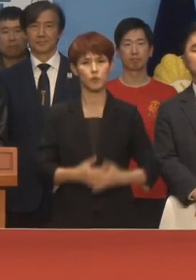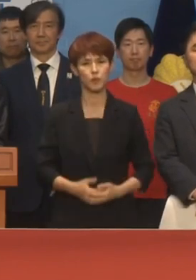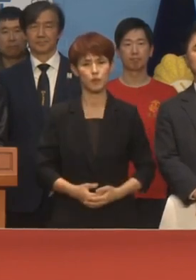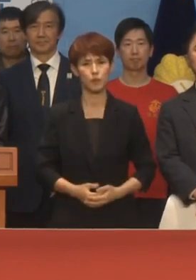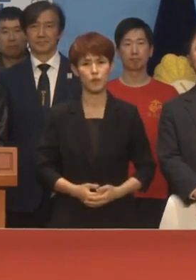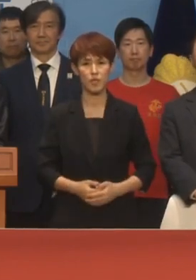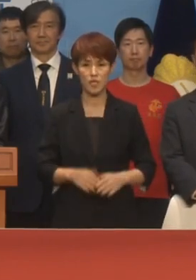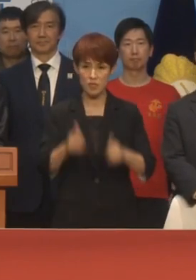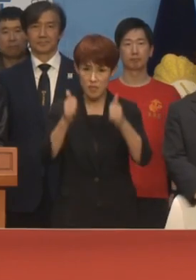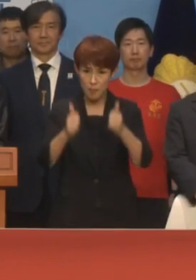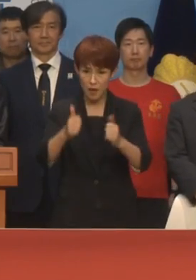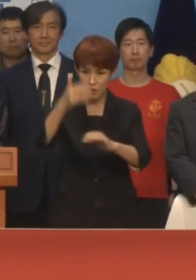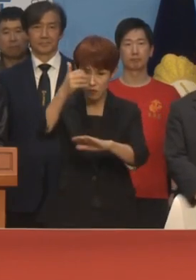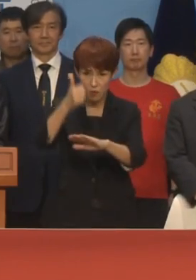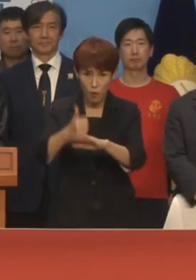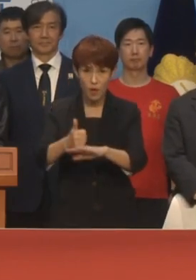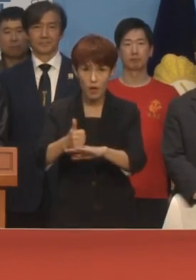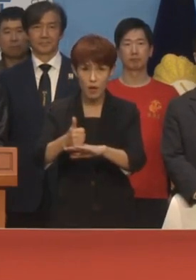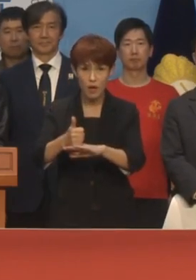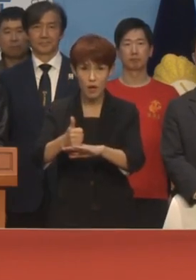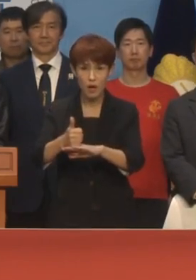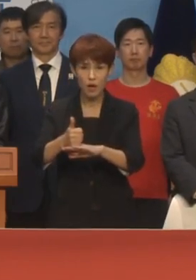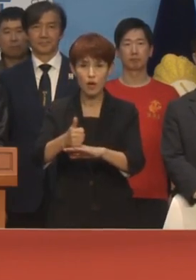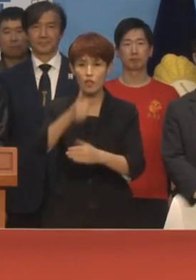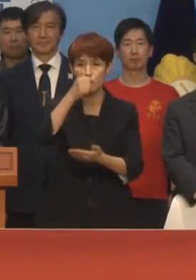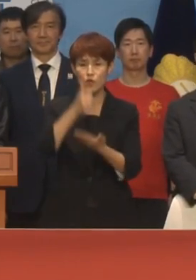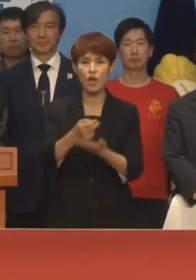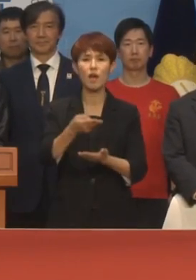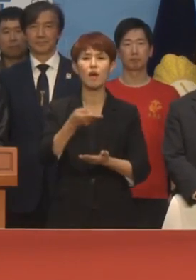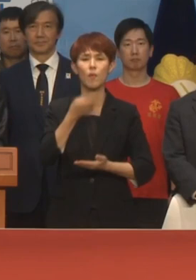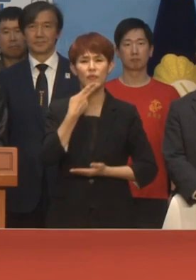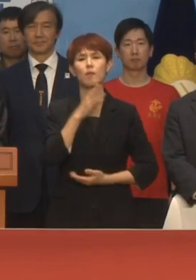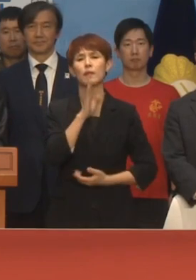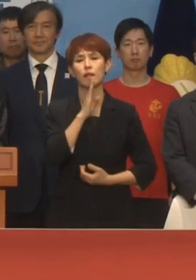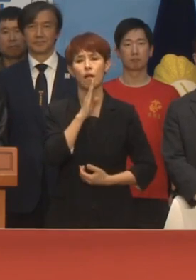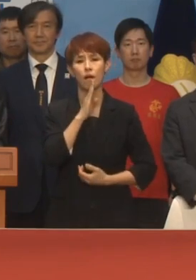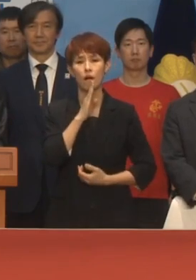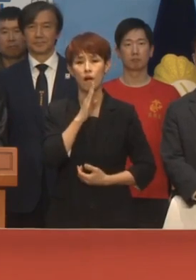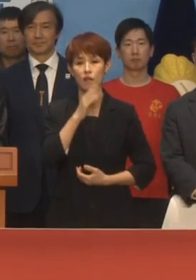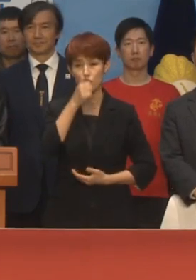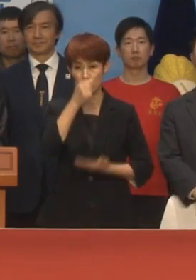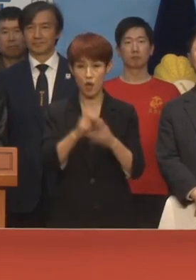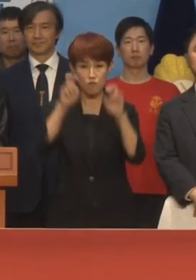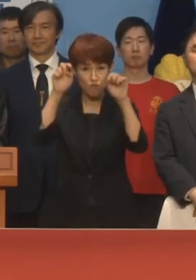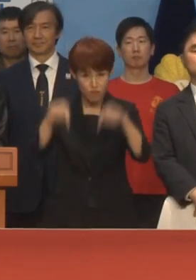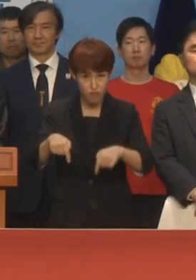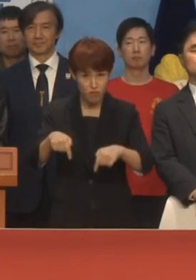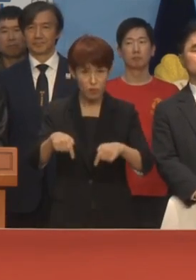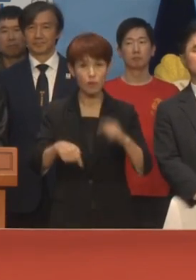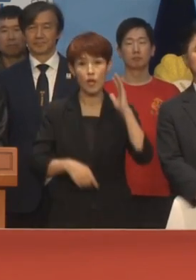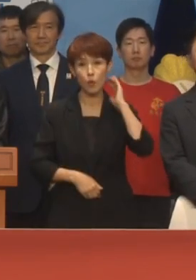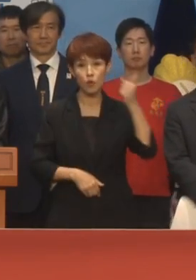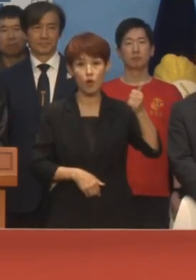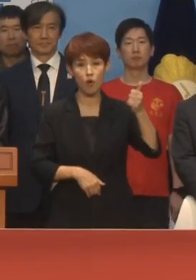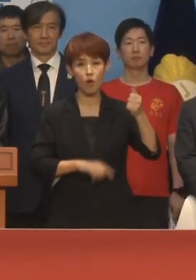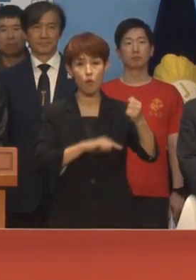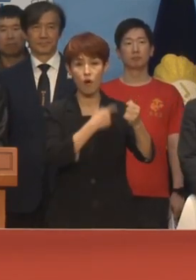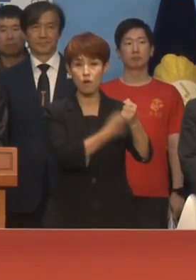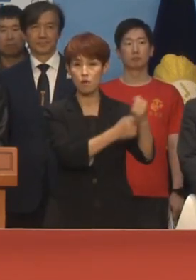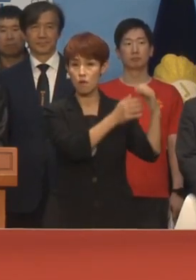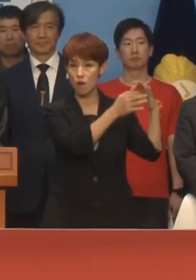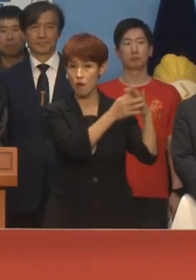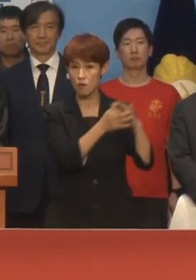이 재판의 결과가 무죄를 전 확신하는데 무죄가 나온다면은 대통령의 권력은 더 유지하기 어려울